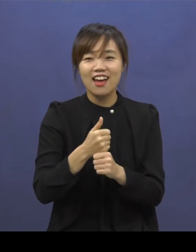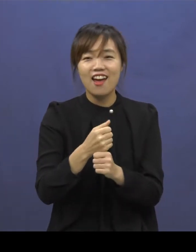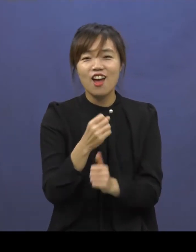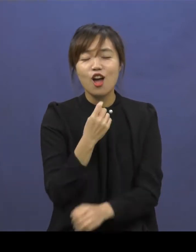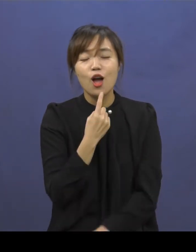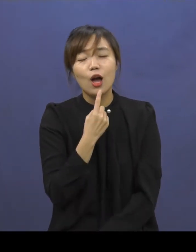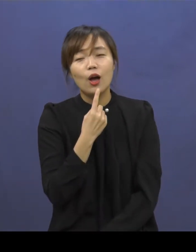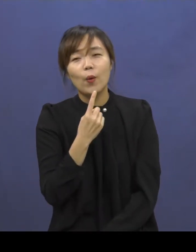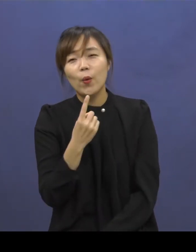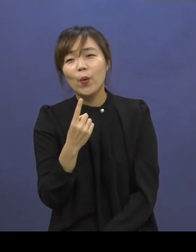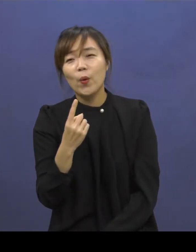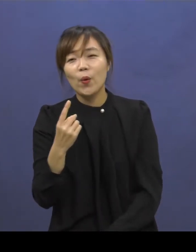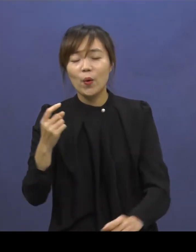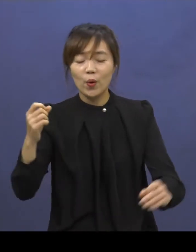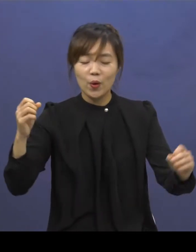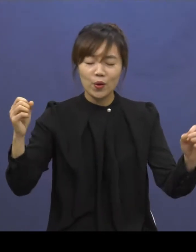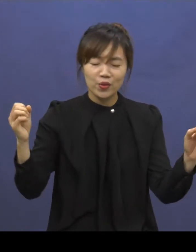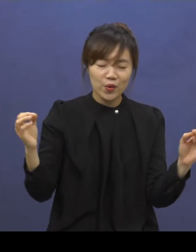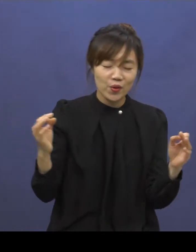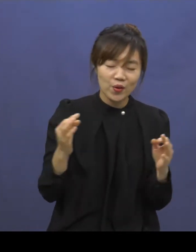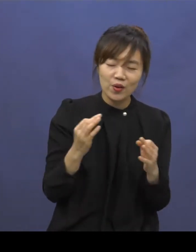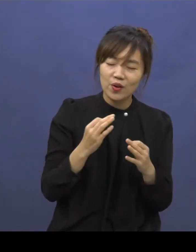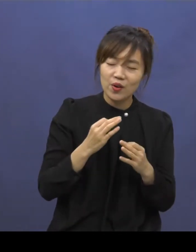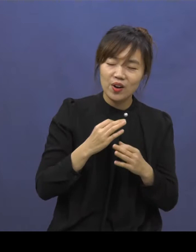붙드네 오